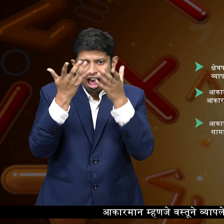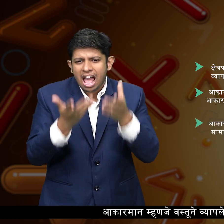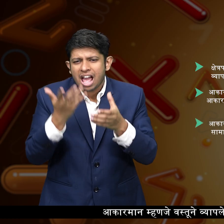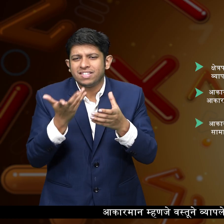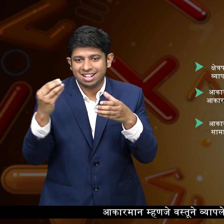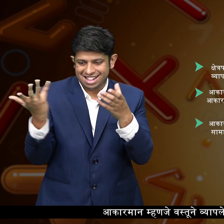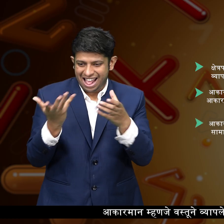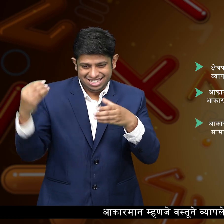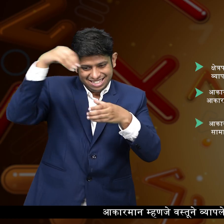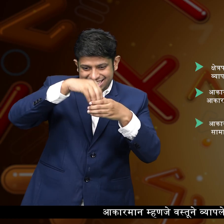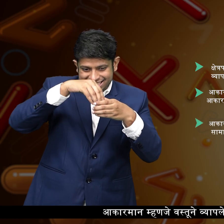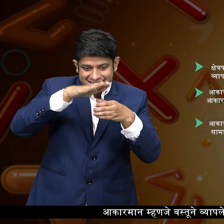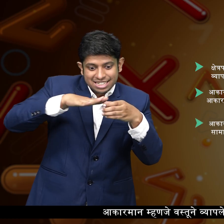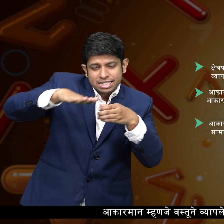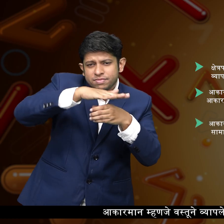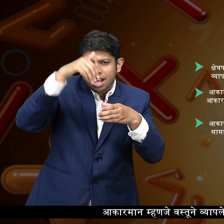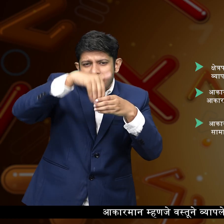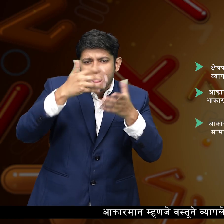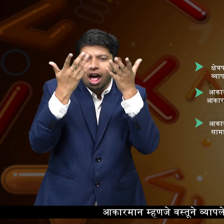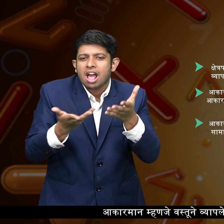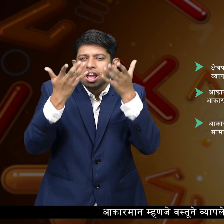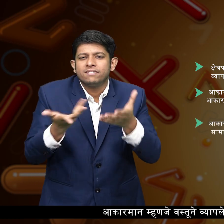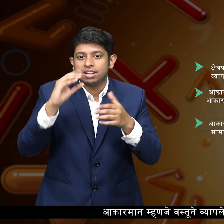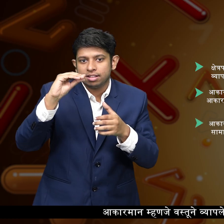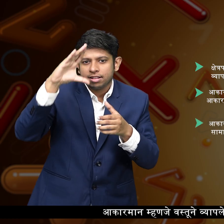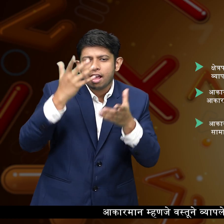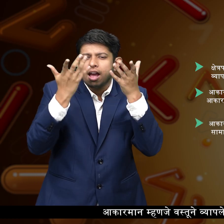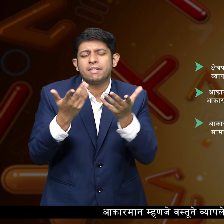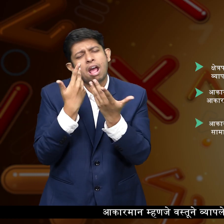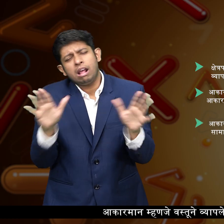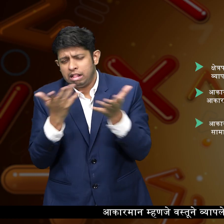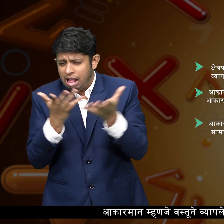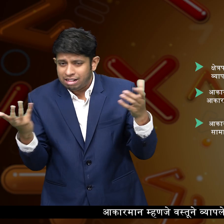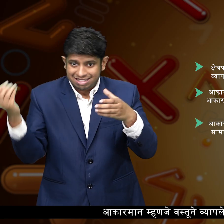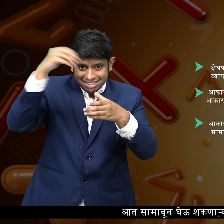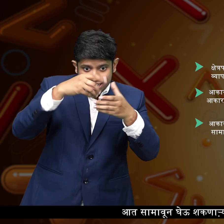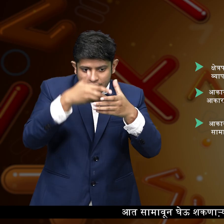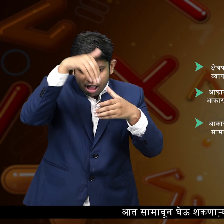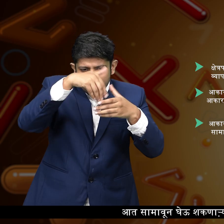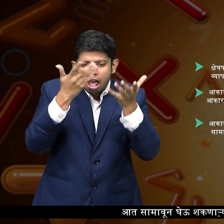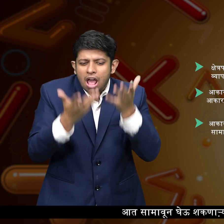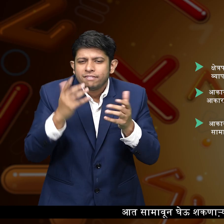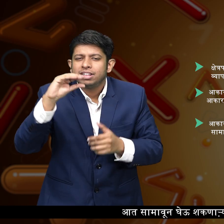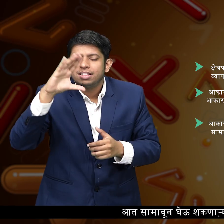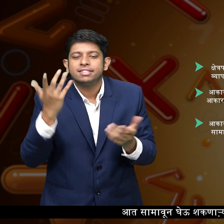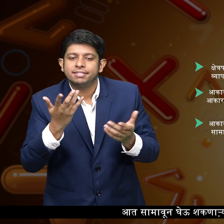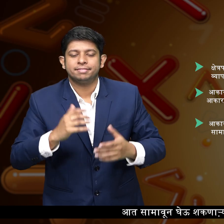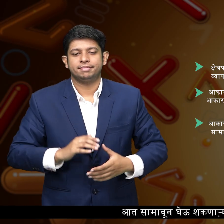आकारमान म्हणजे वस्तूने व्यापलेली जागा, तर क्षमता म्हणजे वस्तू तिच्या आत सामावून घेऊ शकणाऱ्या